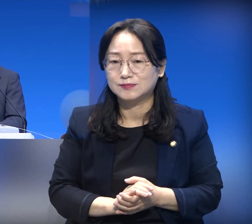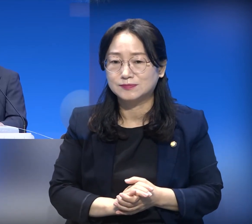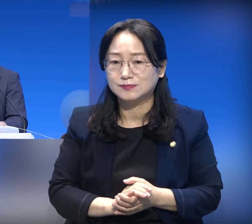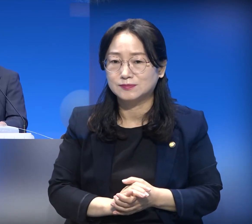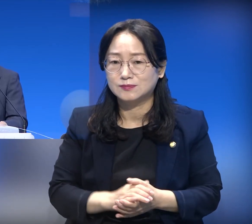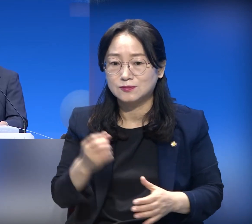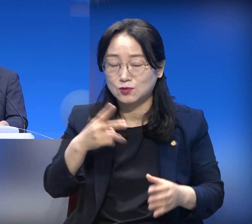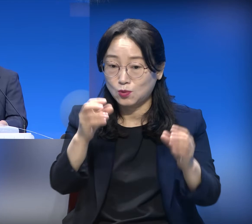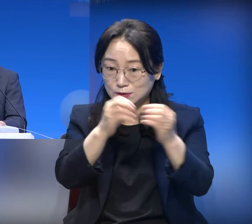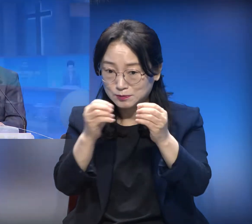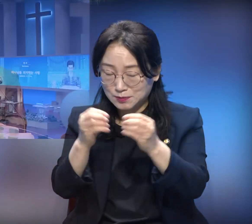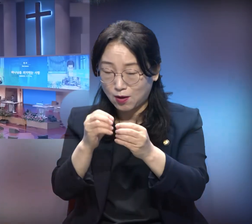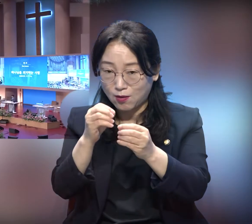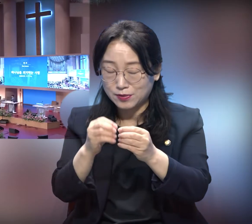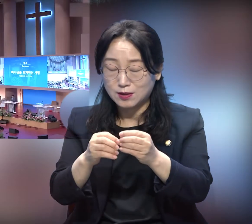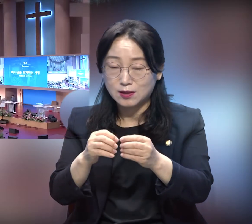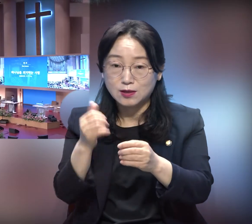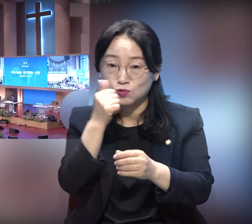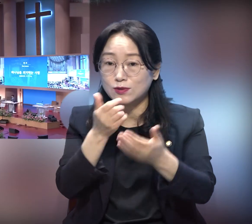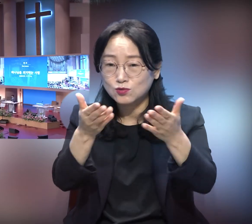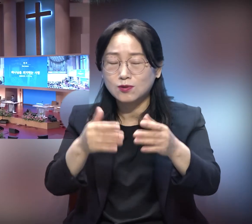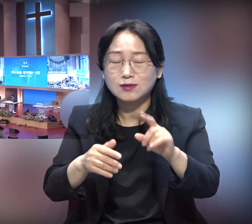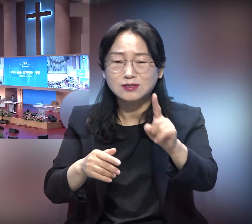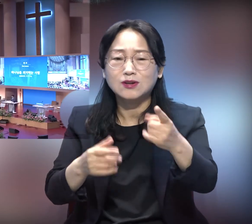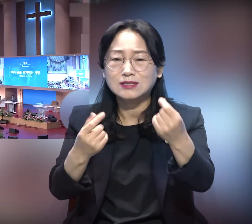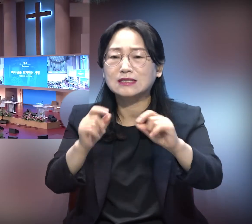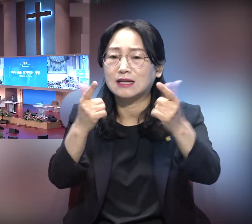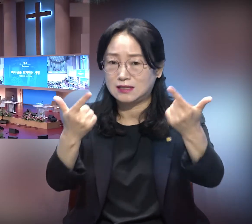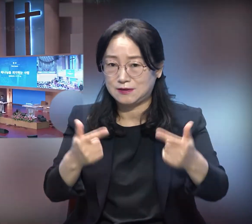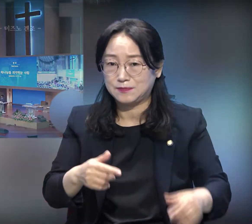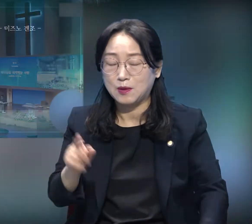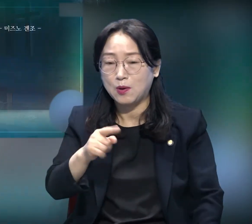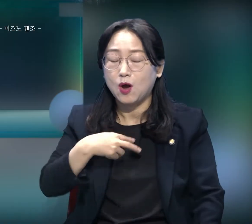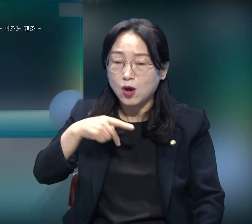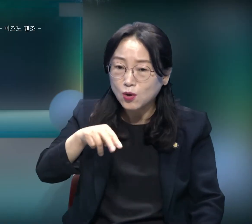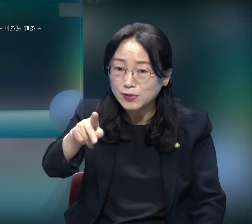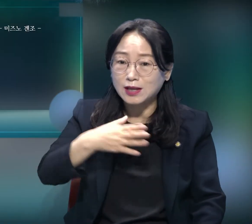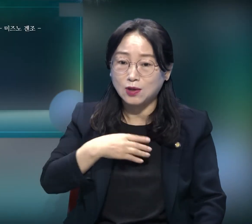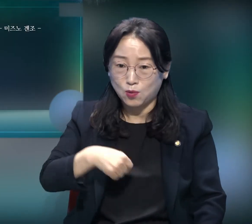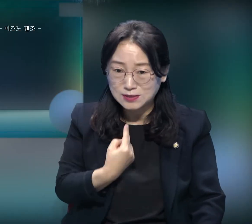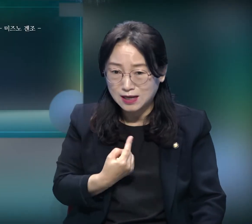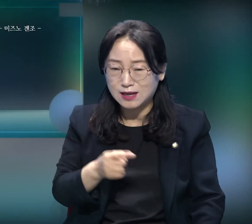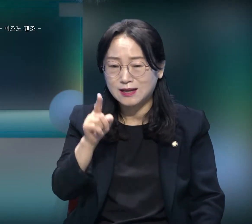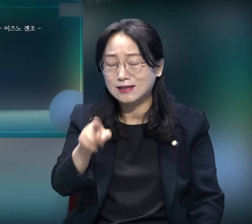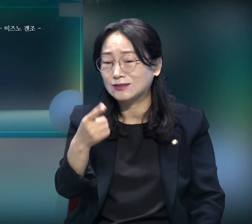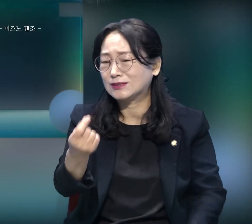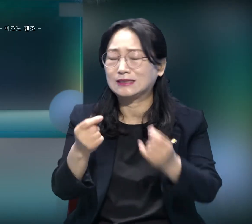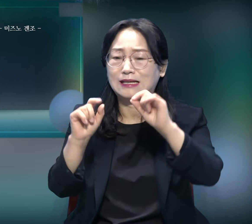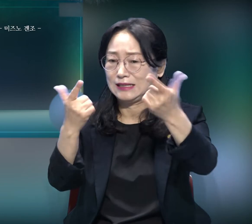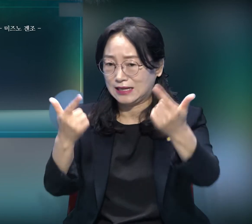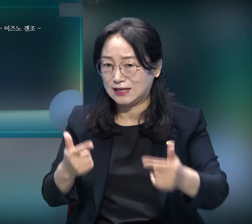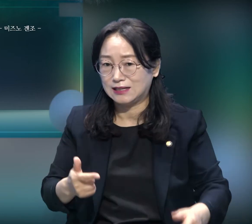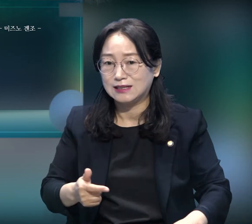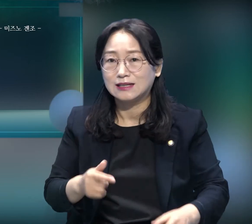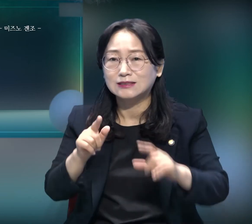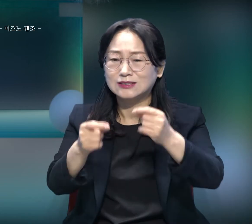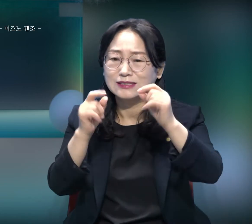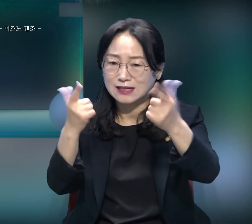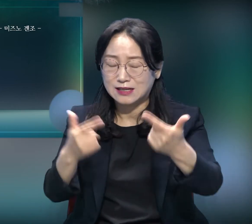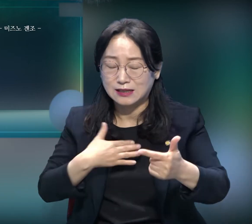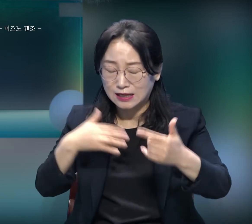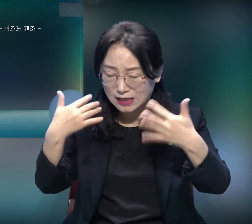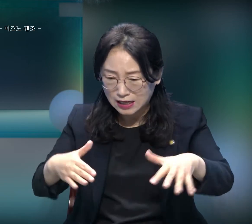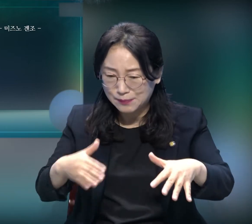또 한편의 시를 소개합니다. 그렇지 않아라고 하는 시입니다. 걷는 것은 나 혼자, 그렇지 않아, 그렇지 않아. 나의 약함을